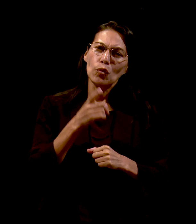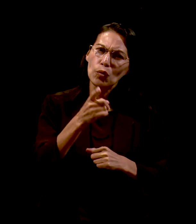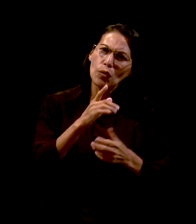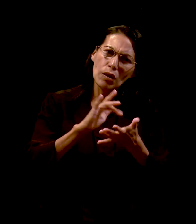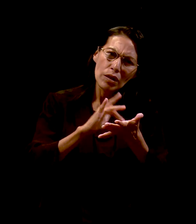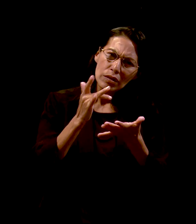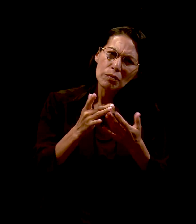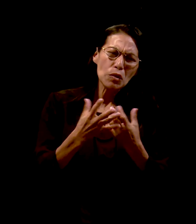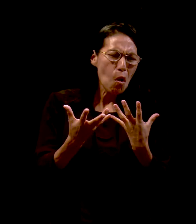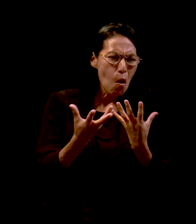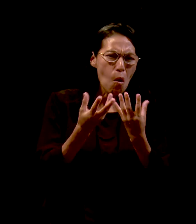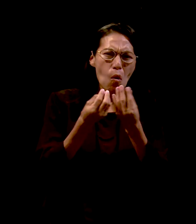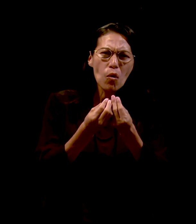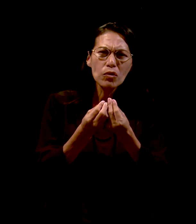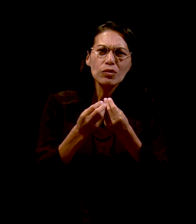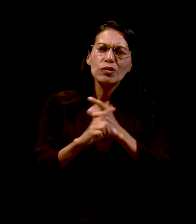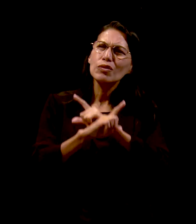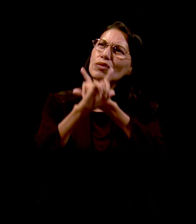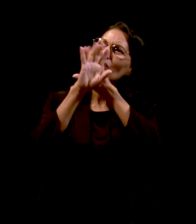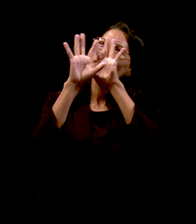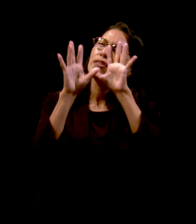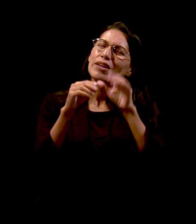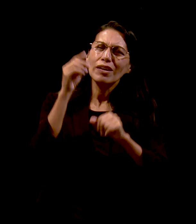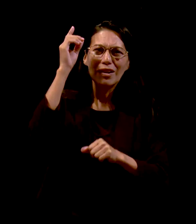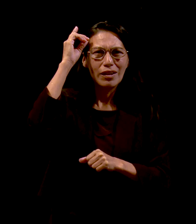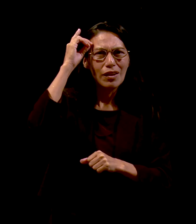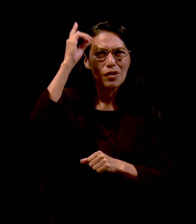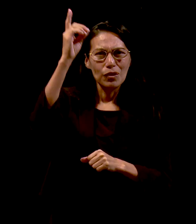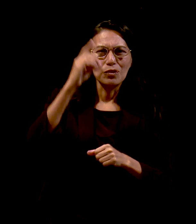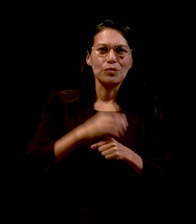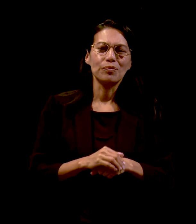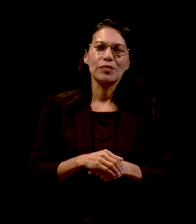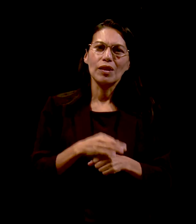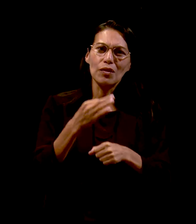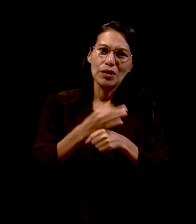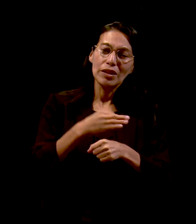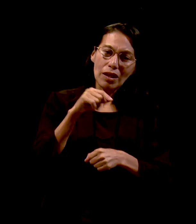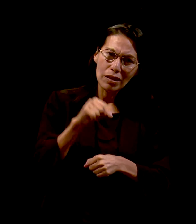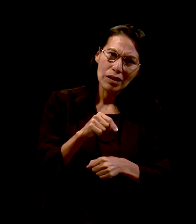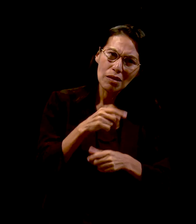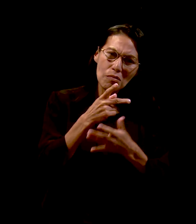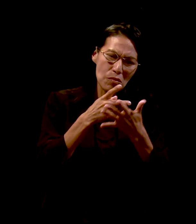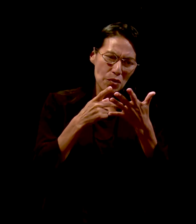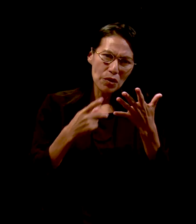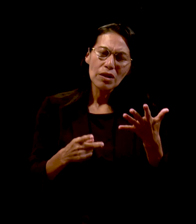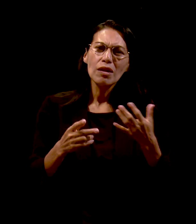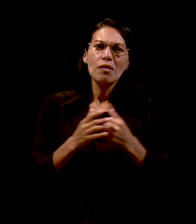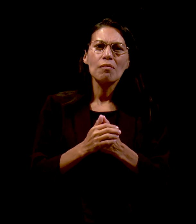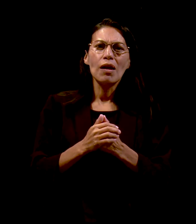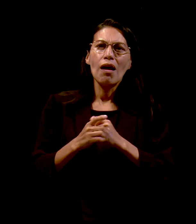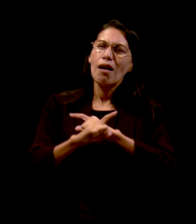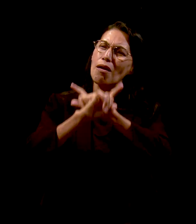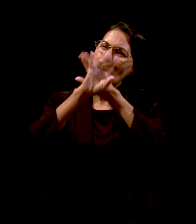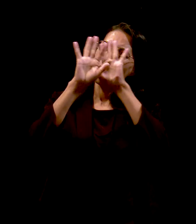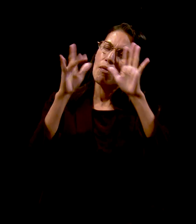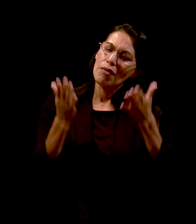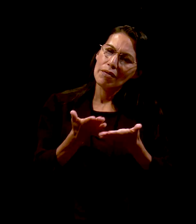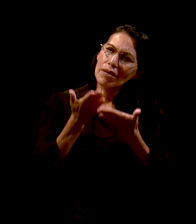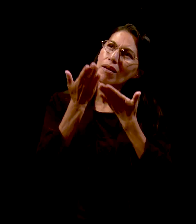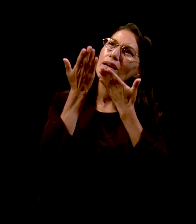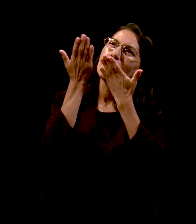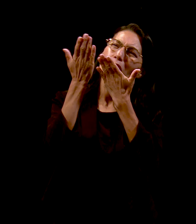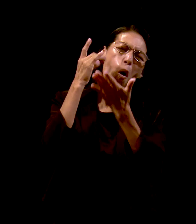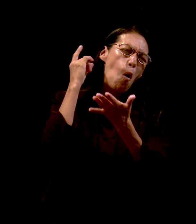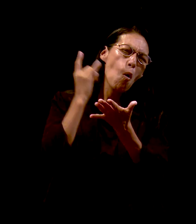adiós en este programa porque este programa es para darle gloria adiós ya nadie